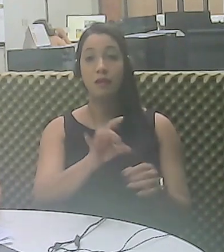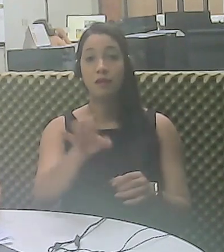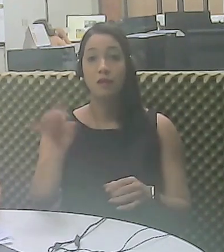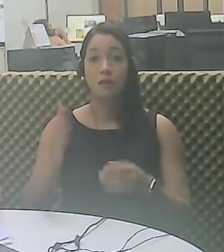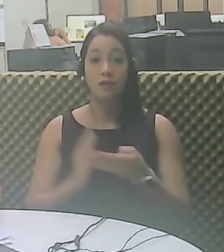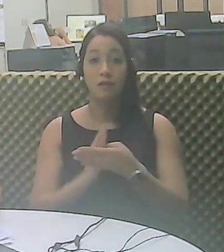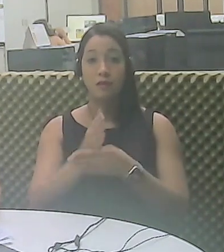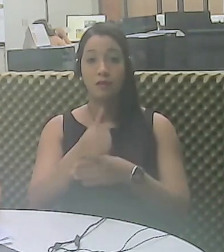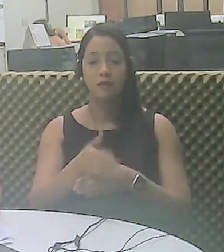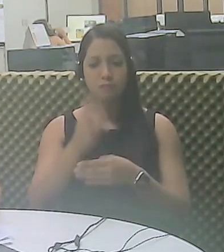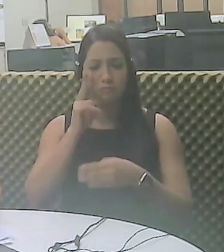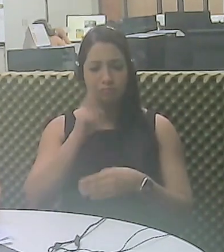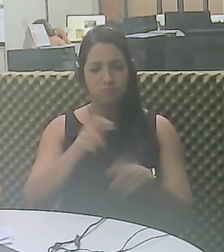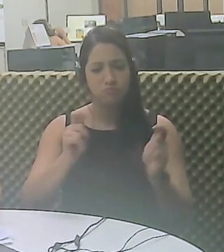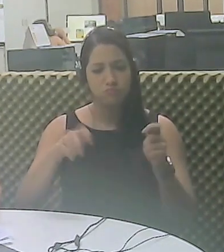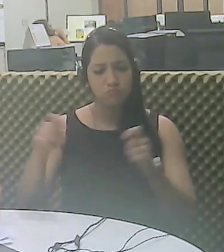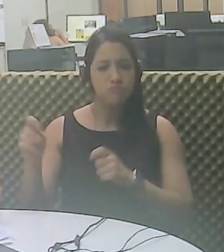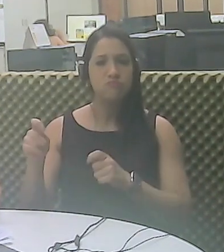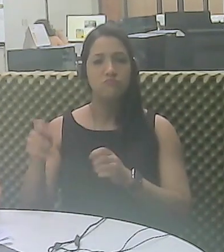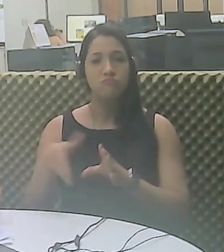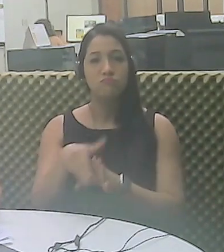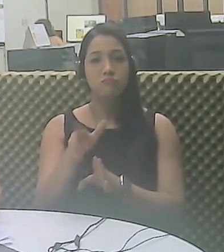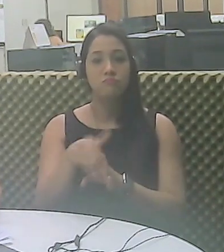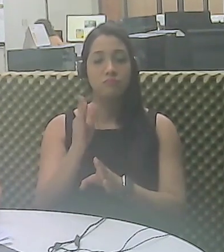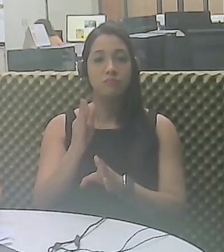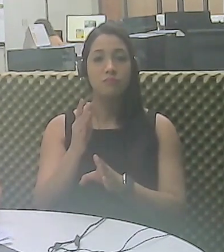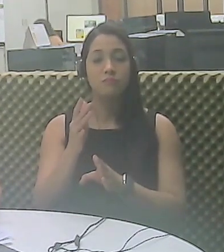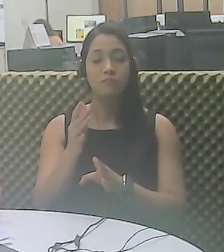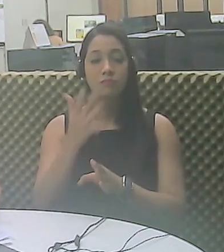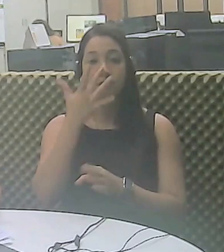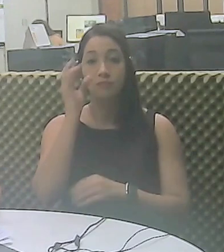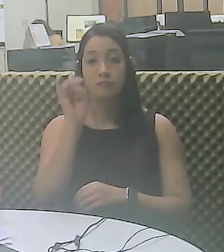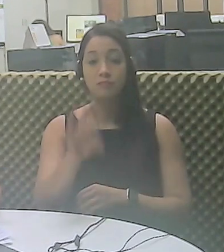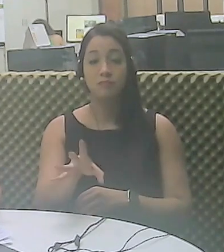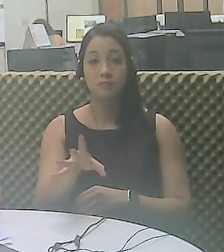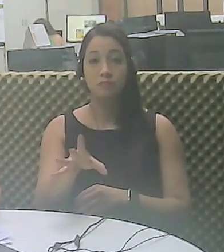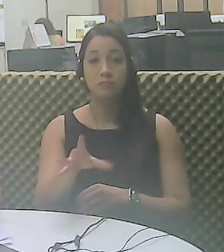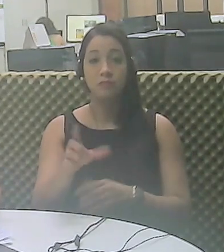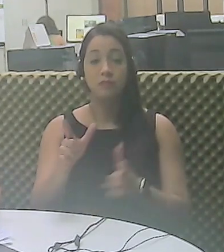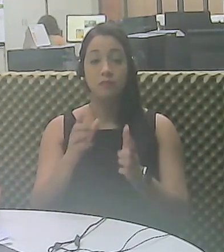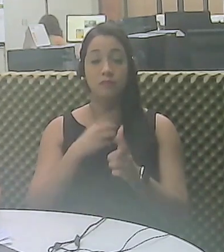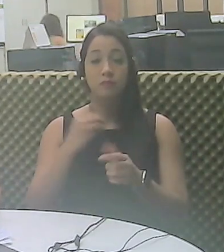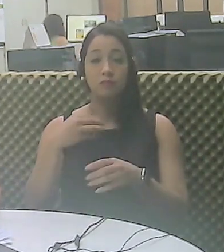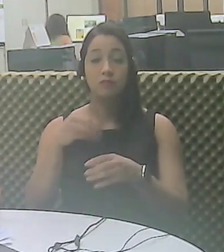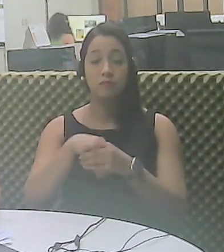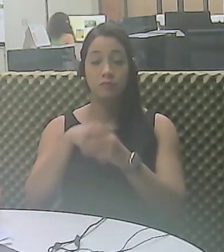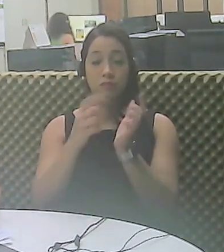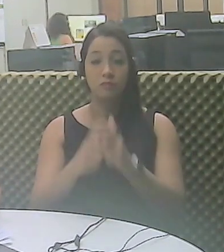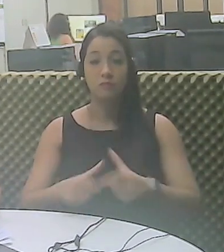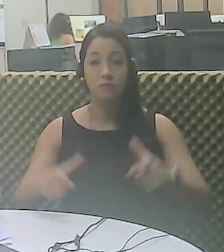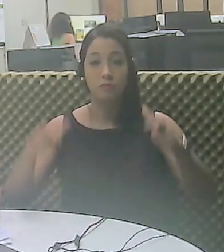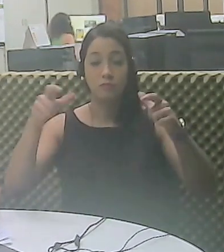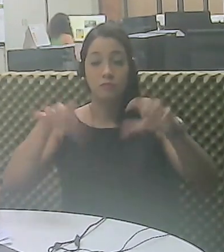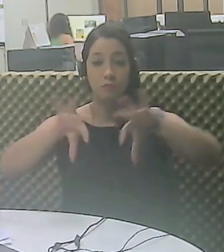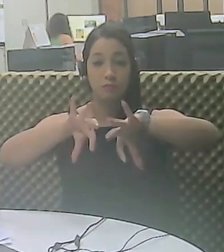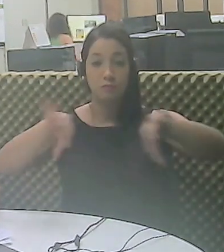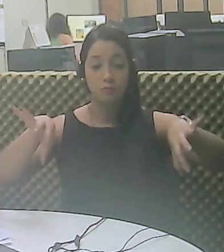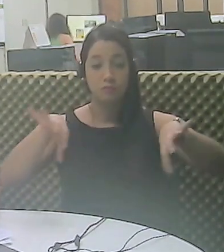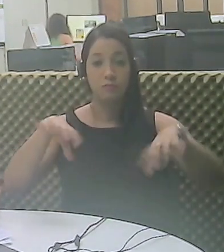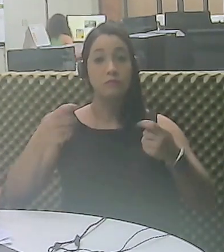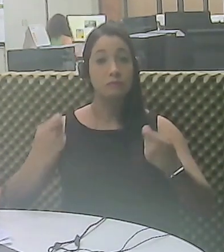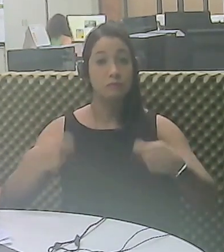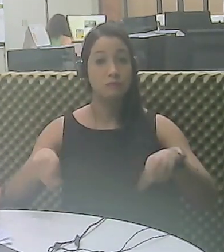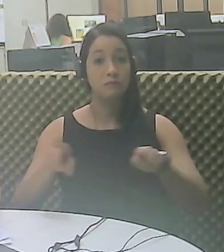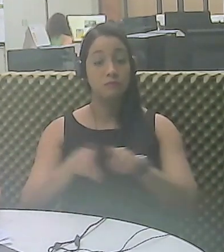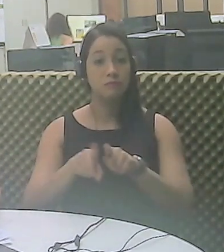a carga é conferida e o cidadão é orientado para descarregar os resíduos nas caçambas, separadas por categorias. É